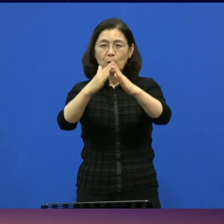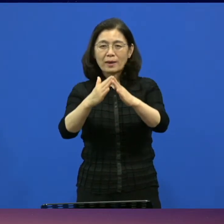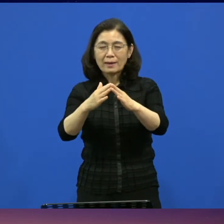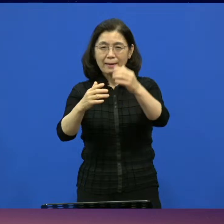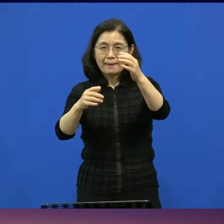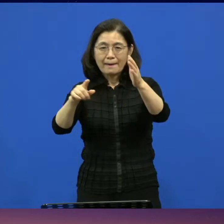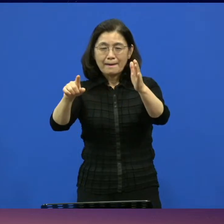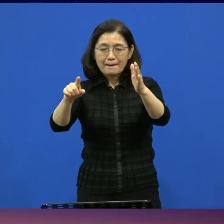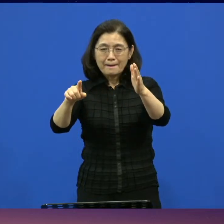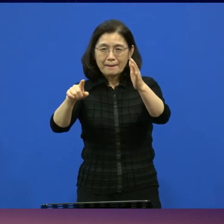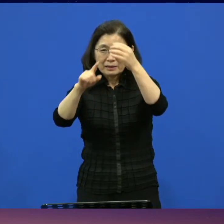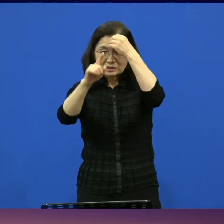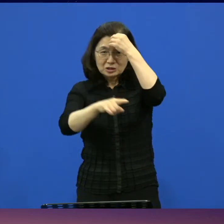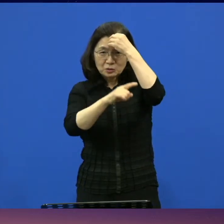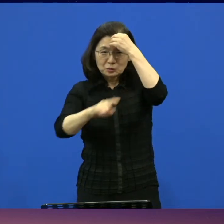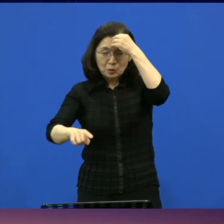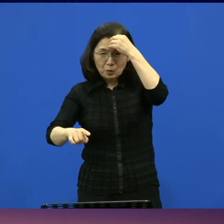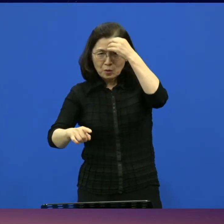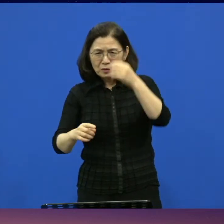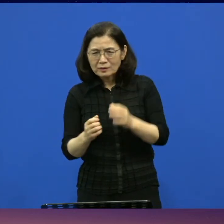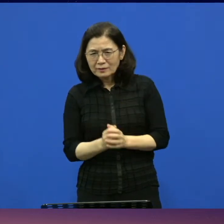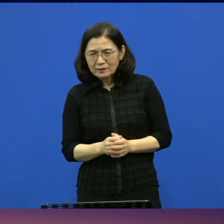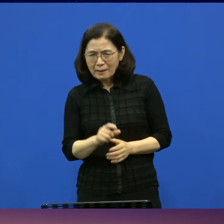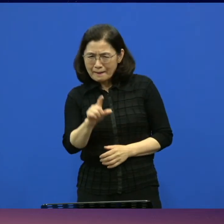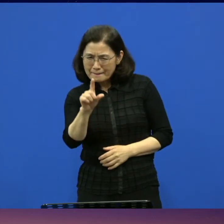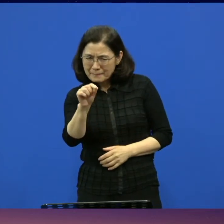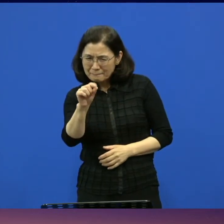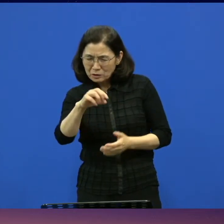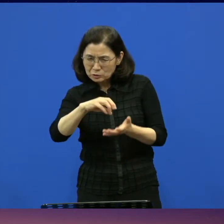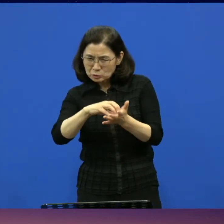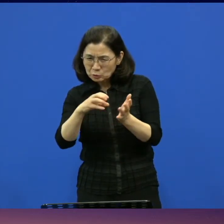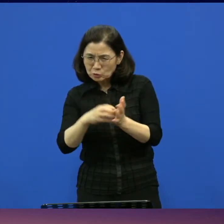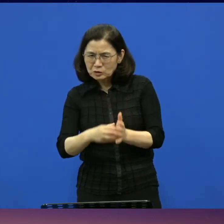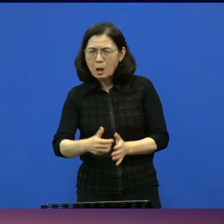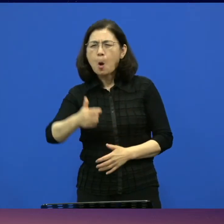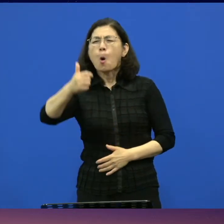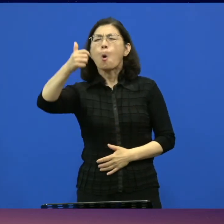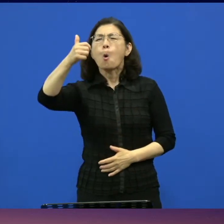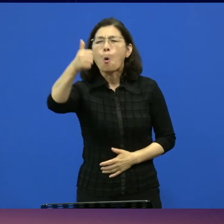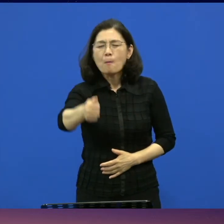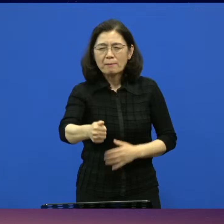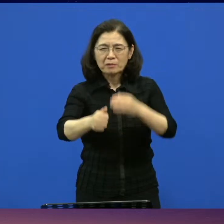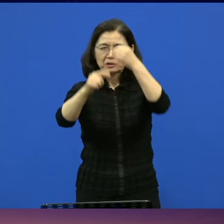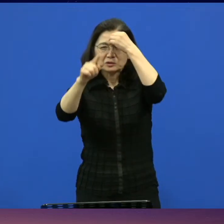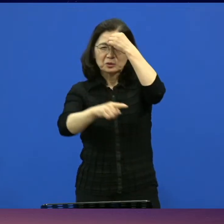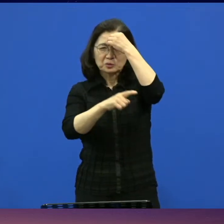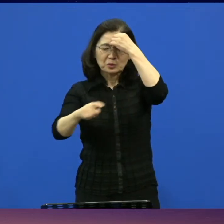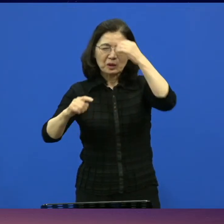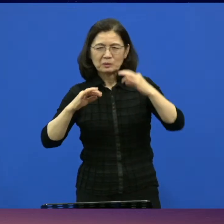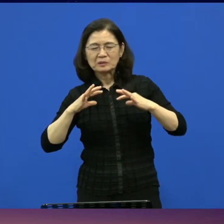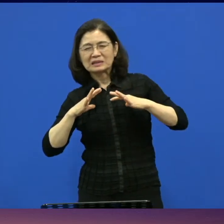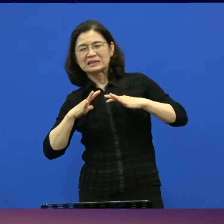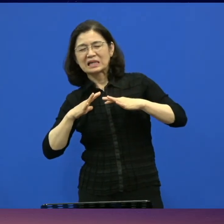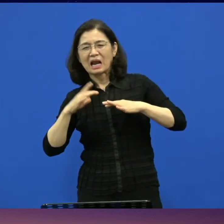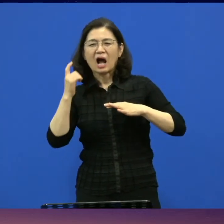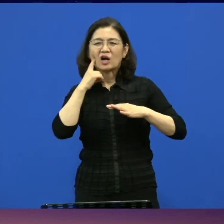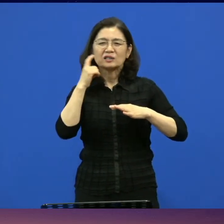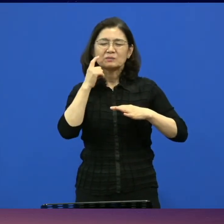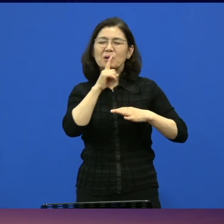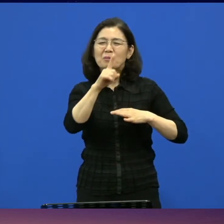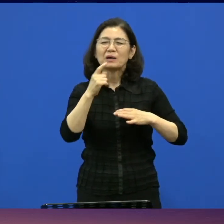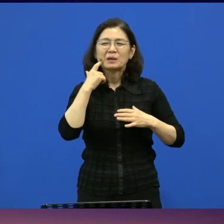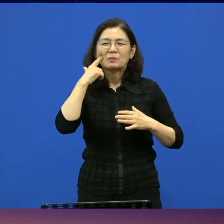10,000명 나오는데 한 50,000명 나온다고 그러고. 그 우리 기독교 교회들마다 통계 다 내면 우리 인구보다 훨씬